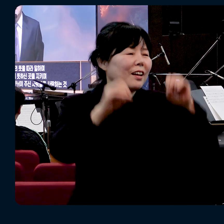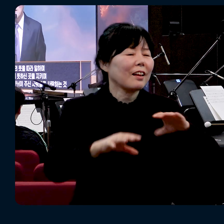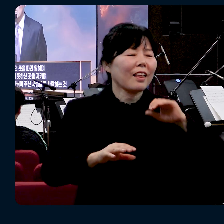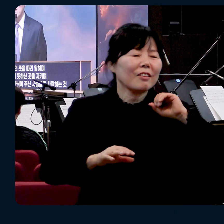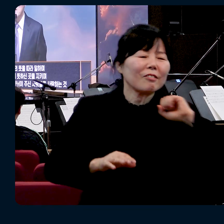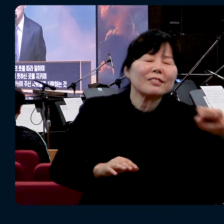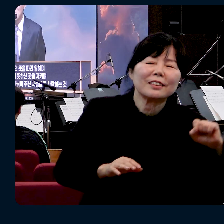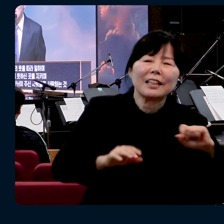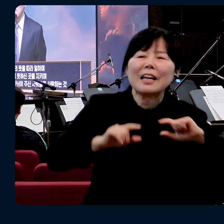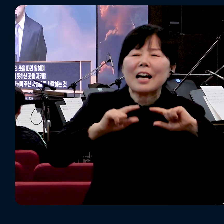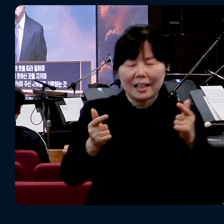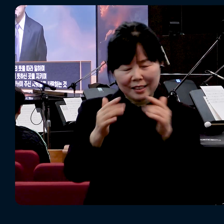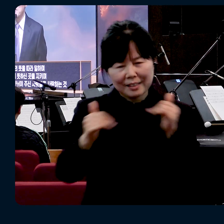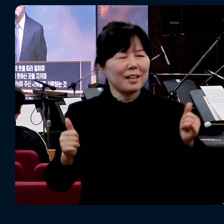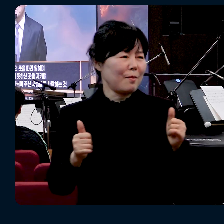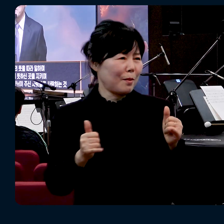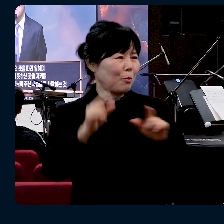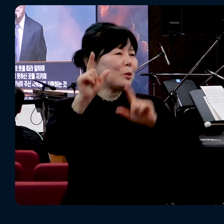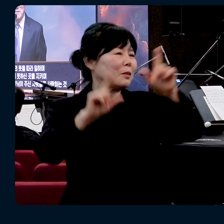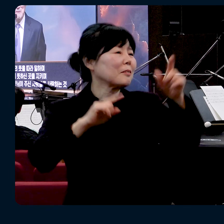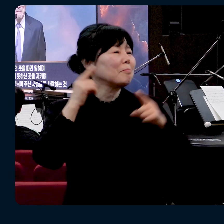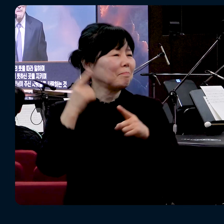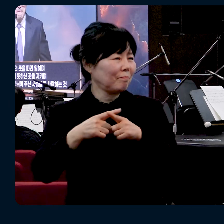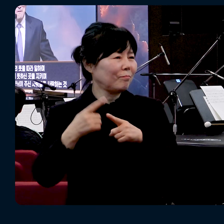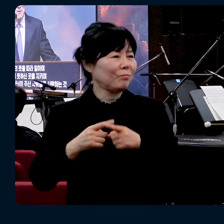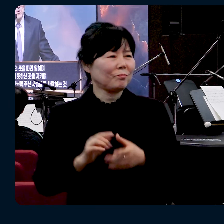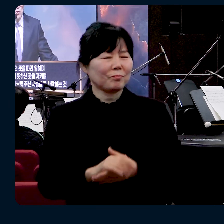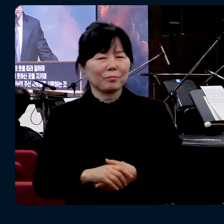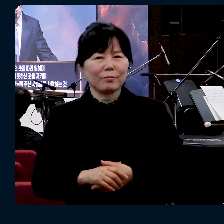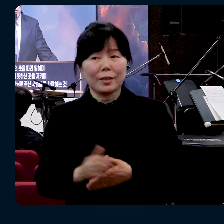뜻을 허탄한 데 두지 아니한 사람의 이야기다 하는 것입니다.